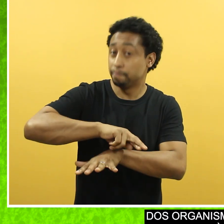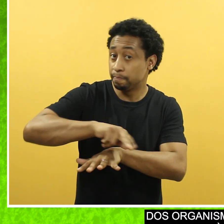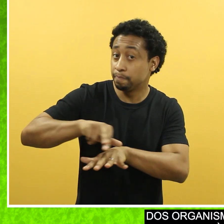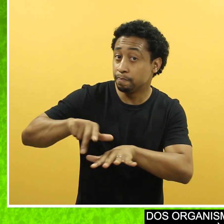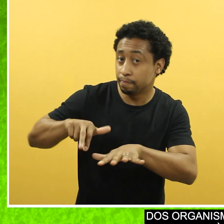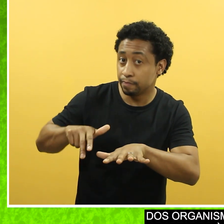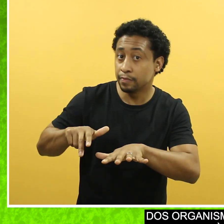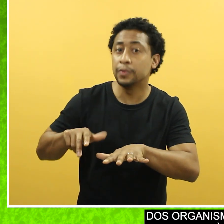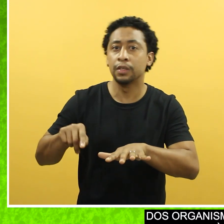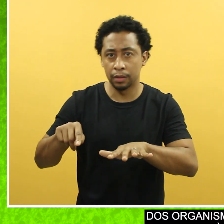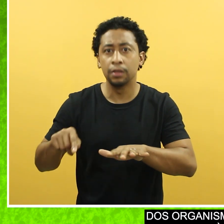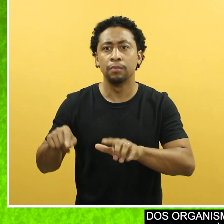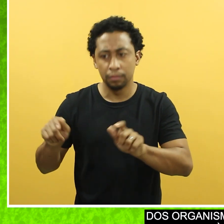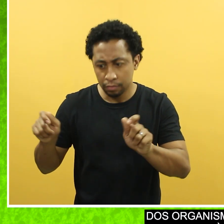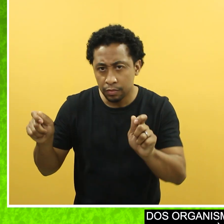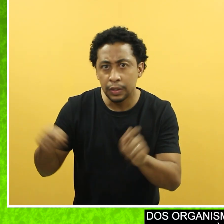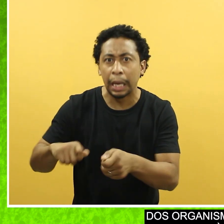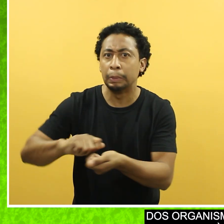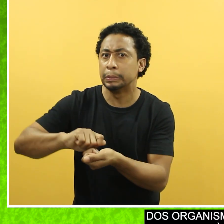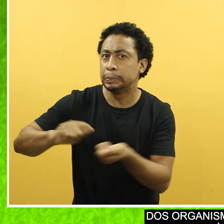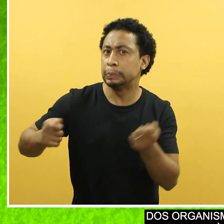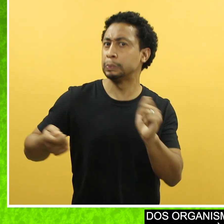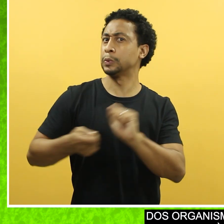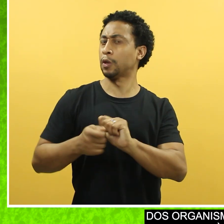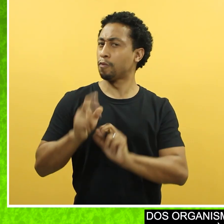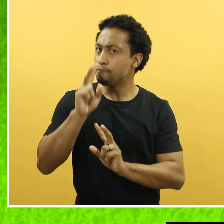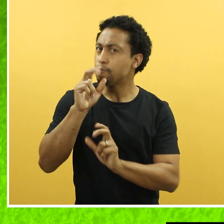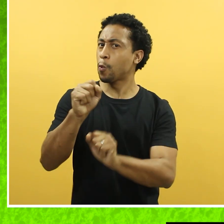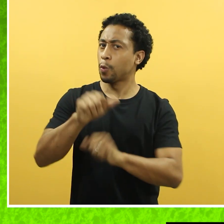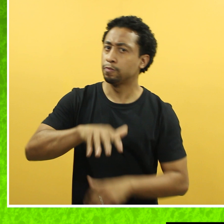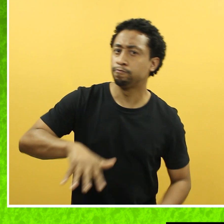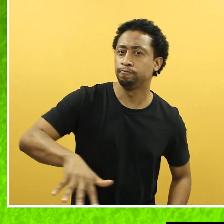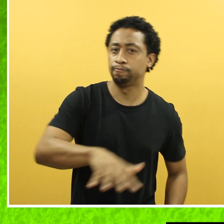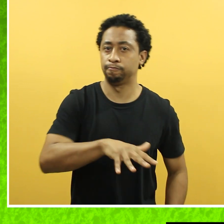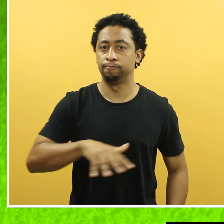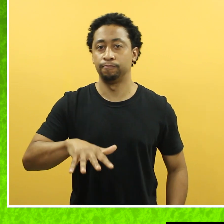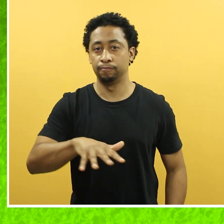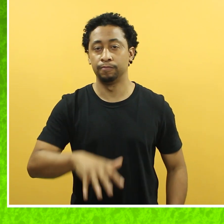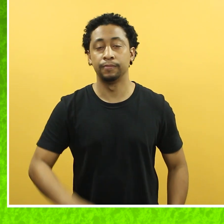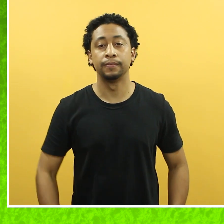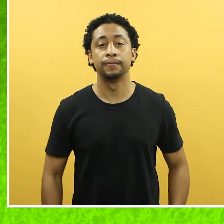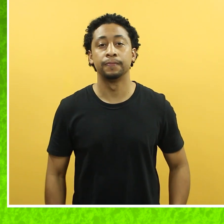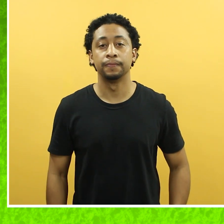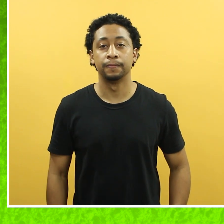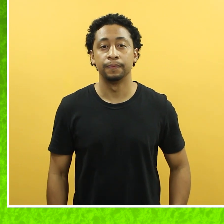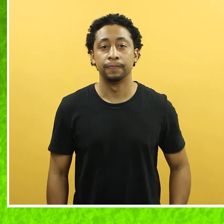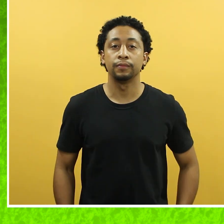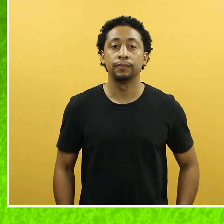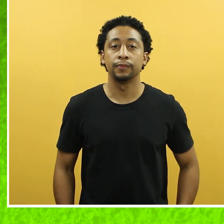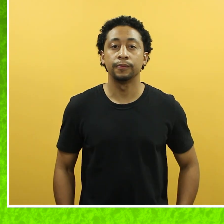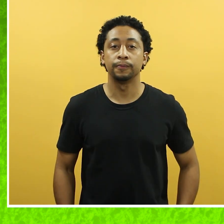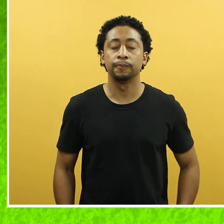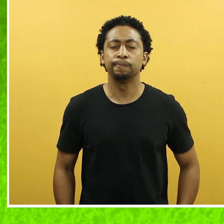dos organismos mais adaptados às condições daquele ambiente.